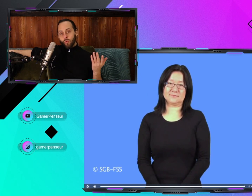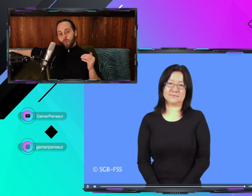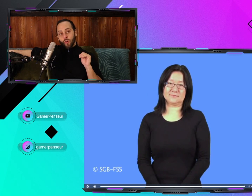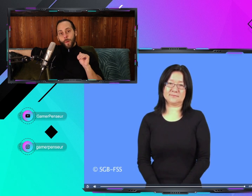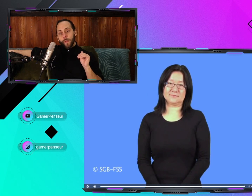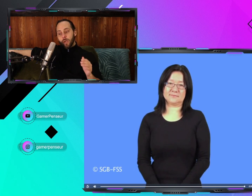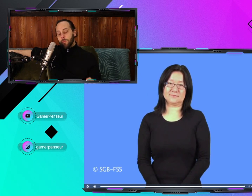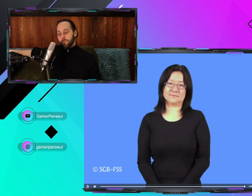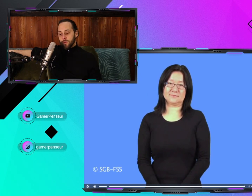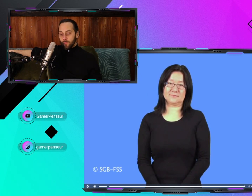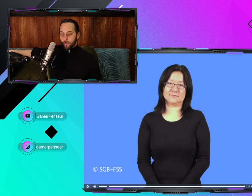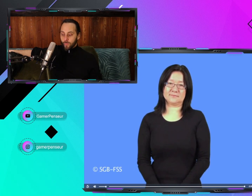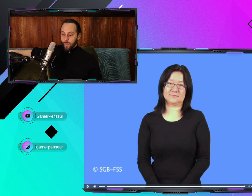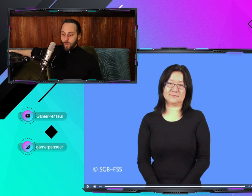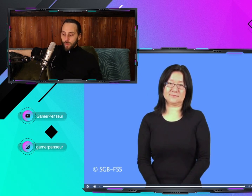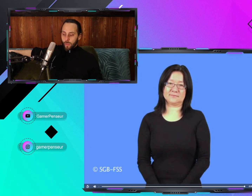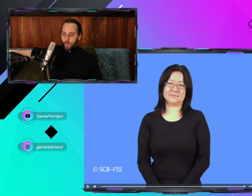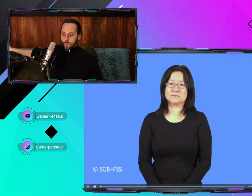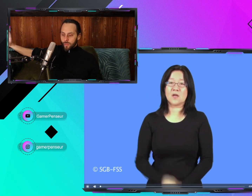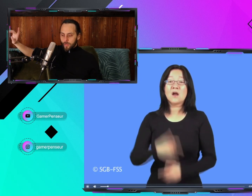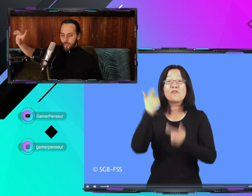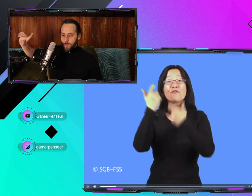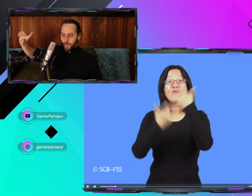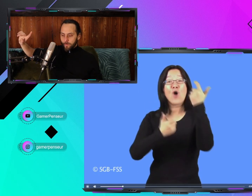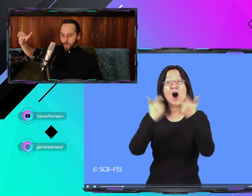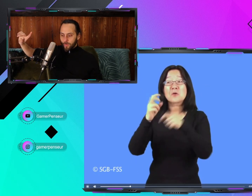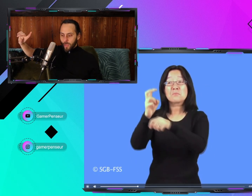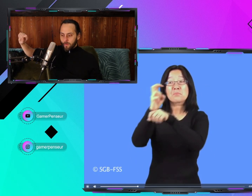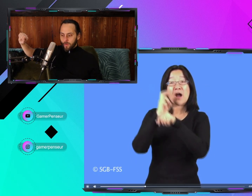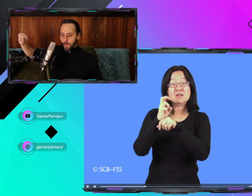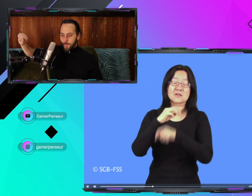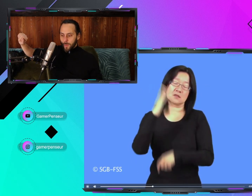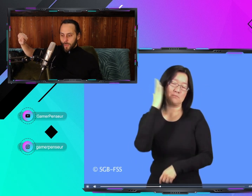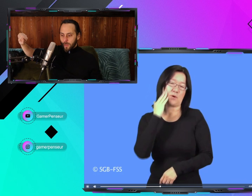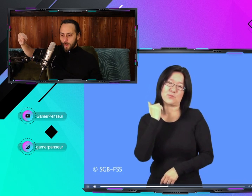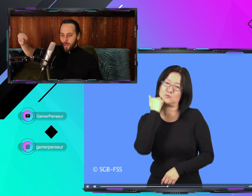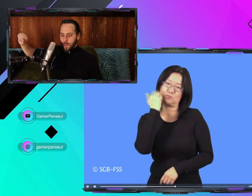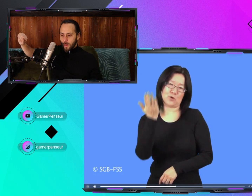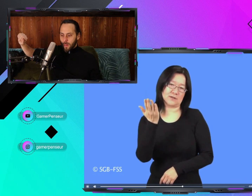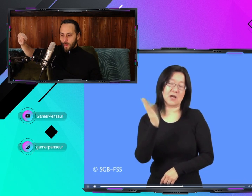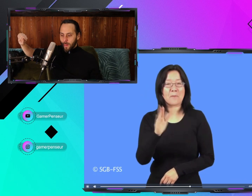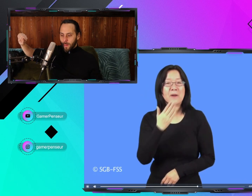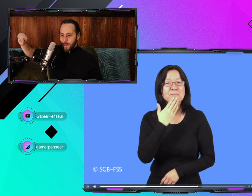Voilà, bon, quand même, elle l'a pas fait. J'ai l'impression qu'elle fait un truc avant, quand même, mais...